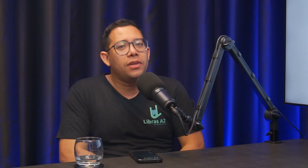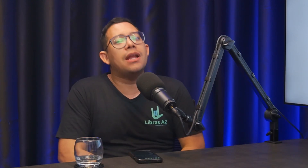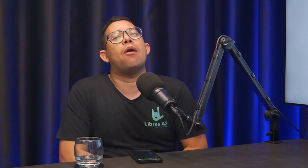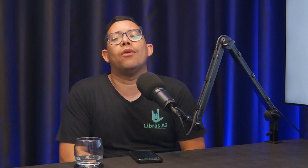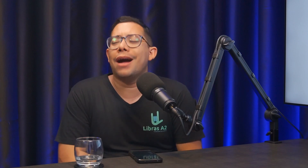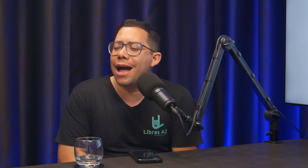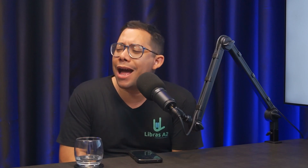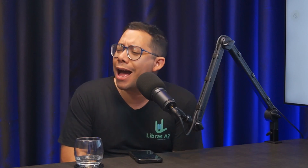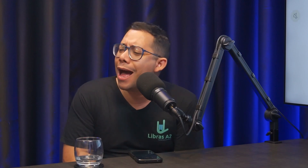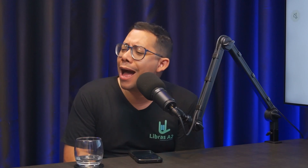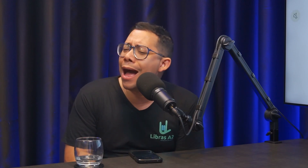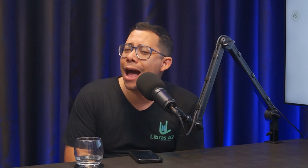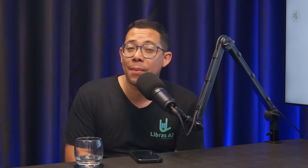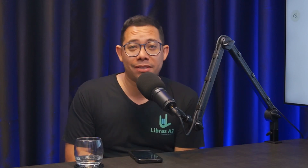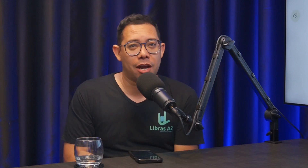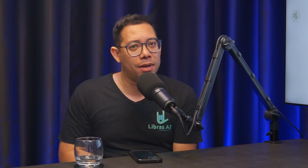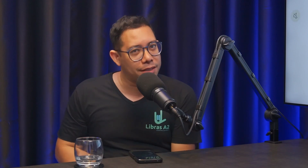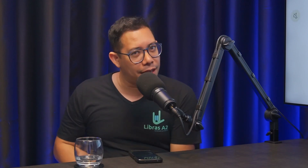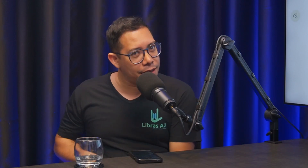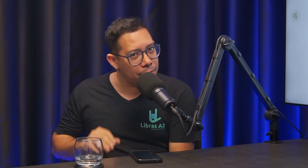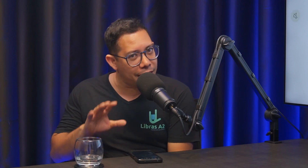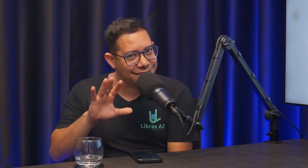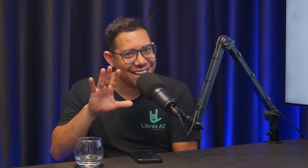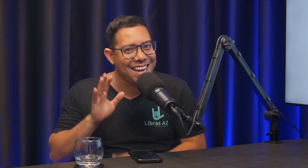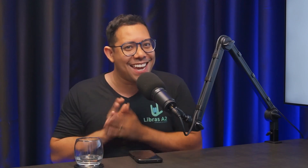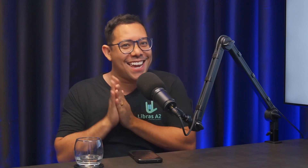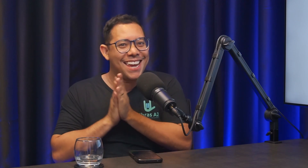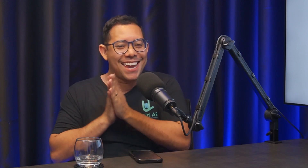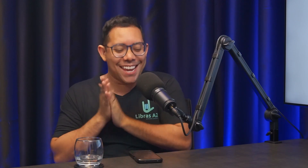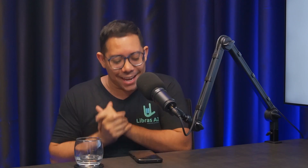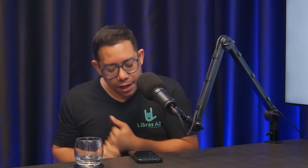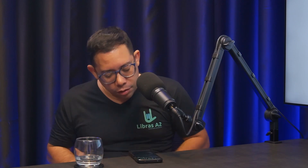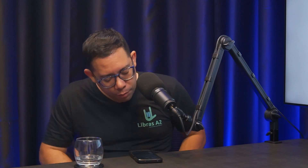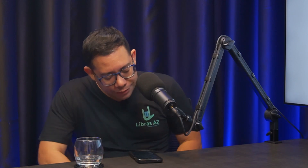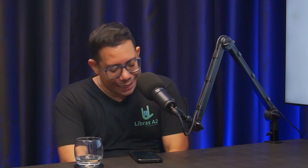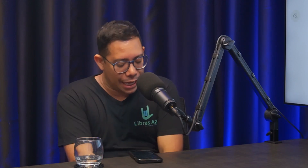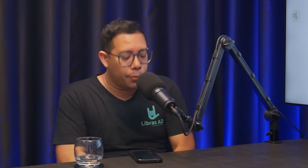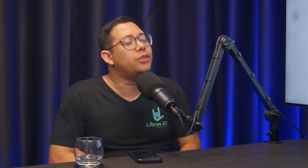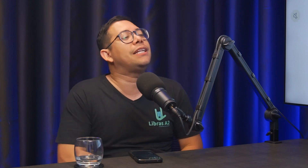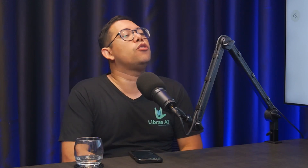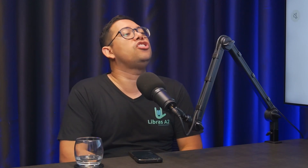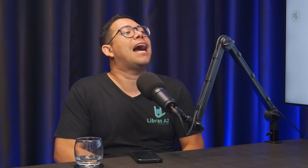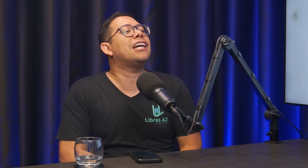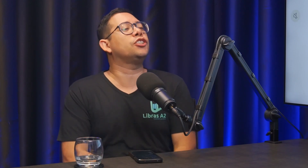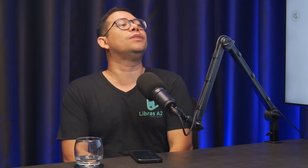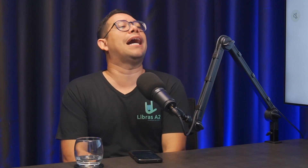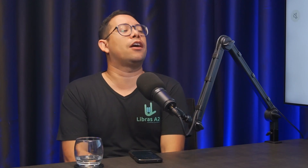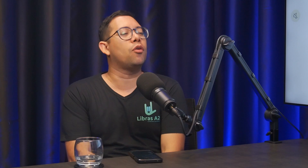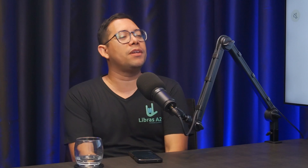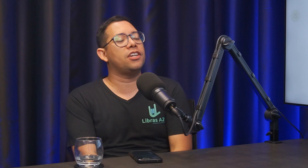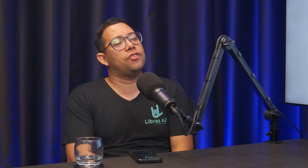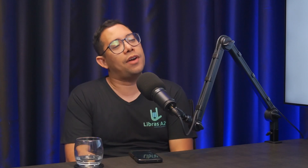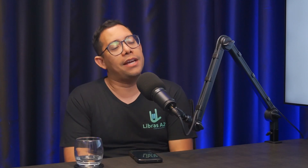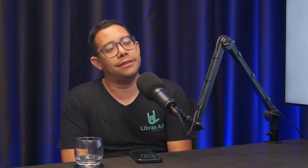final. Ah, mas calma que tem ainda mais. Aê! Então vamos lá, Kerma, o sinal de ajudar. Como que a gente faz?